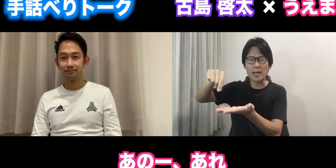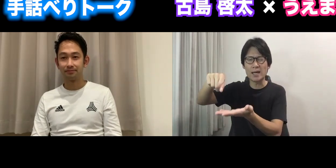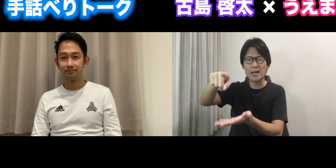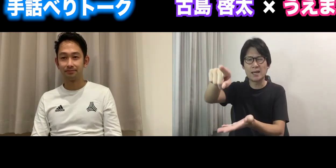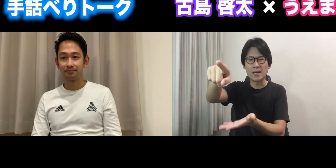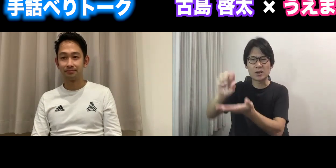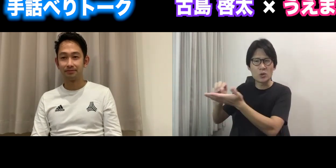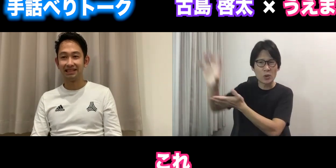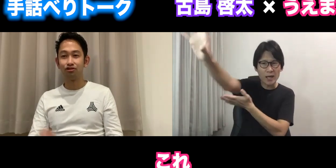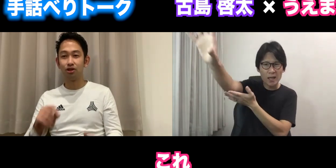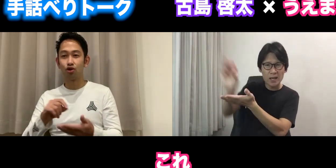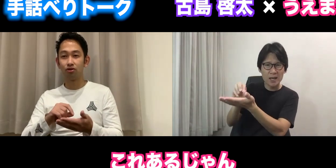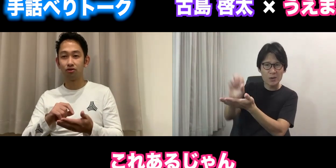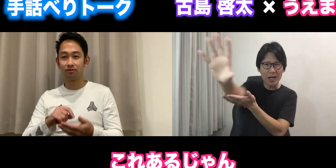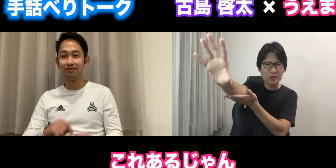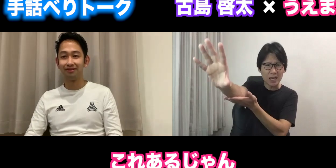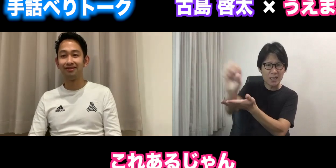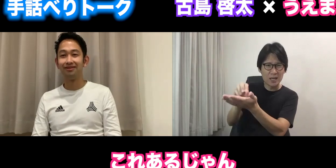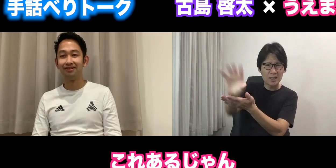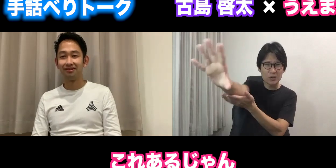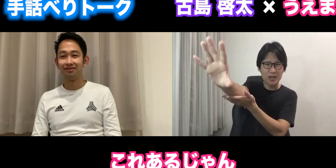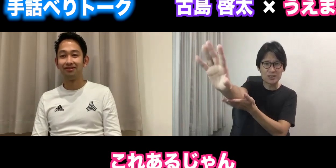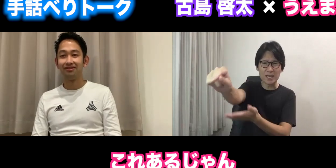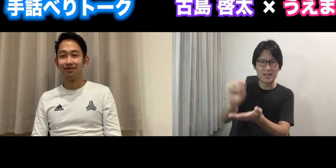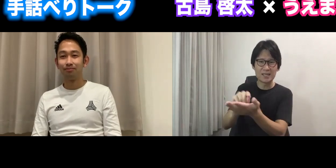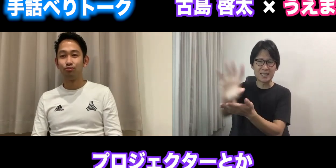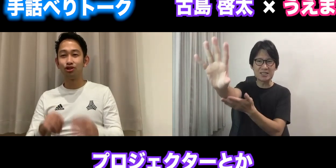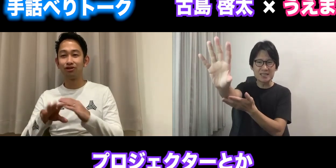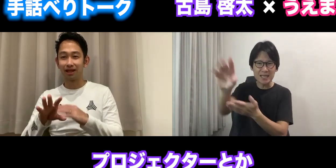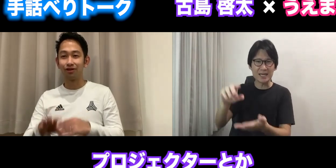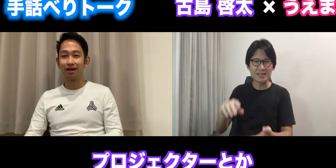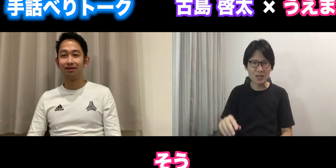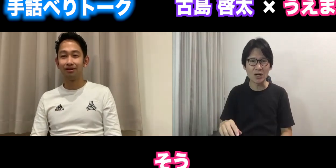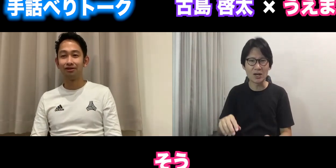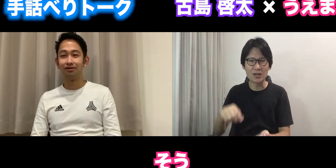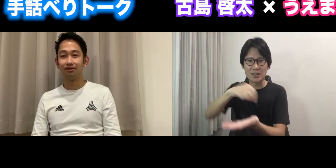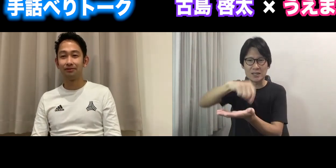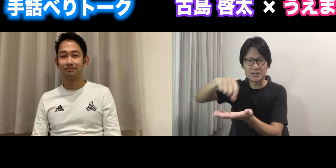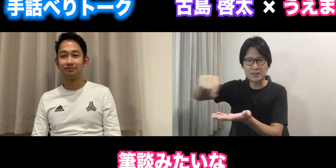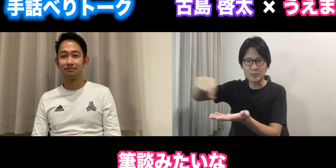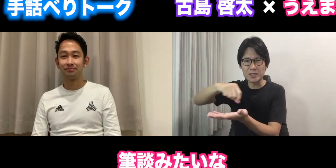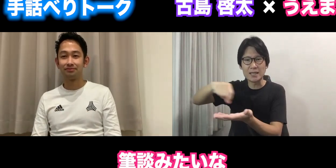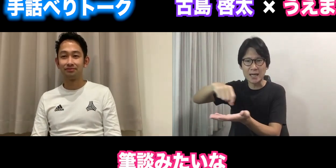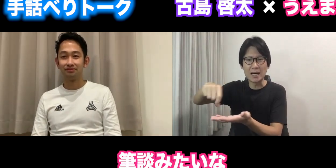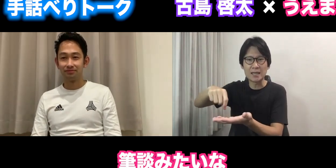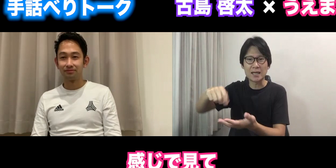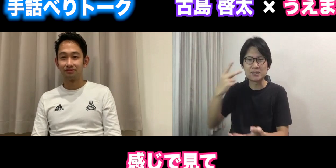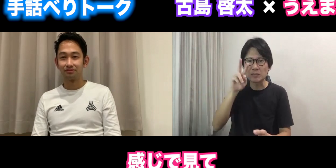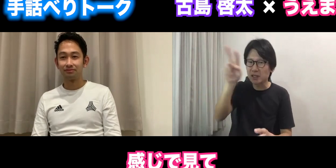あのオレのオレンラディアンエフェクターべっのんシッターみたいな感じで見て